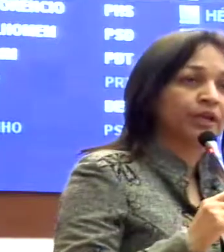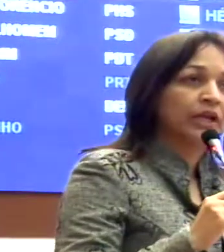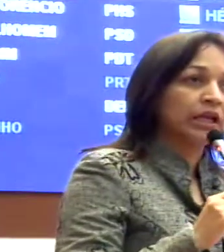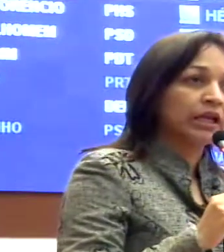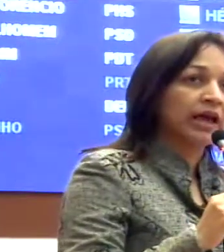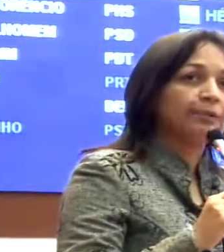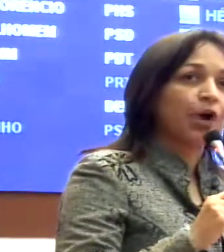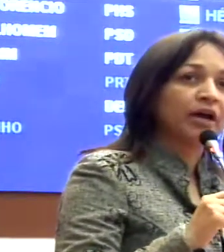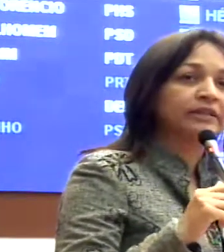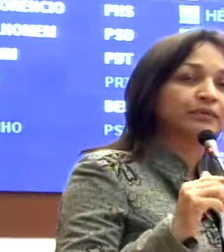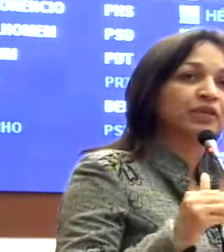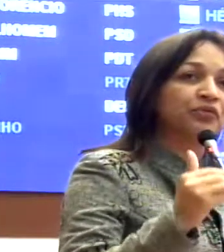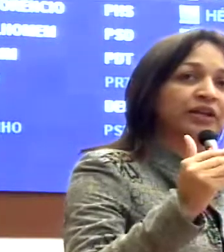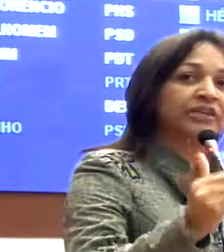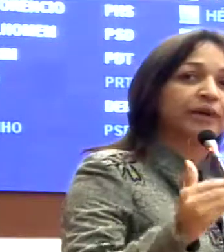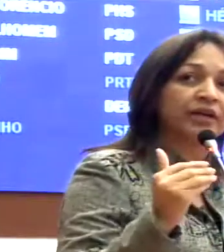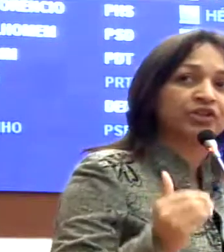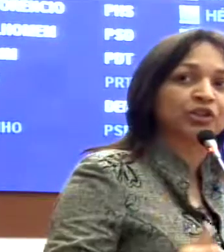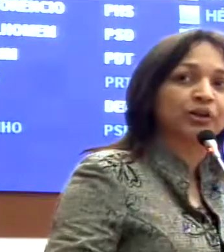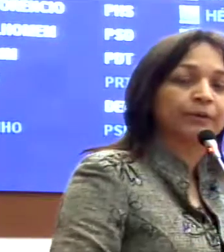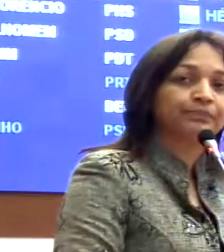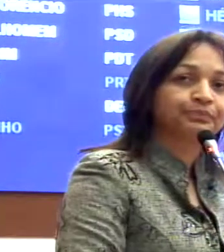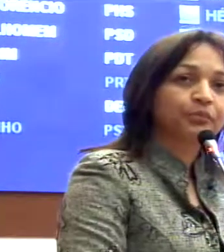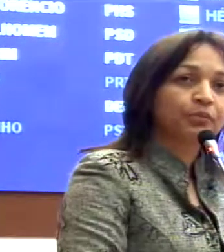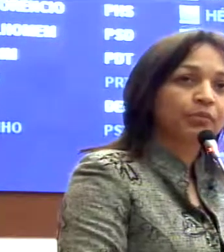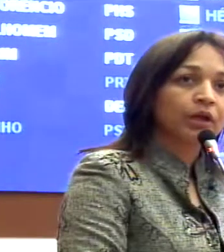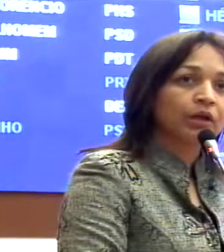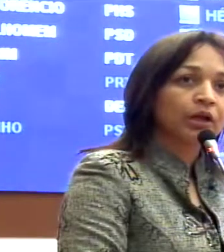interrompido e depois, infelizmente,